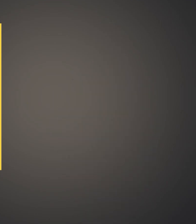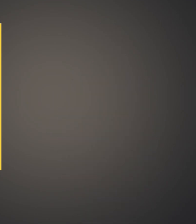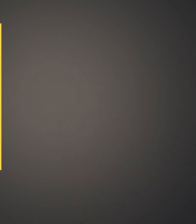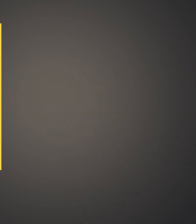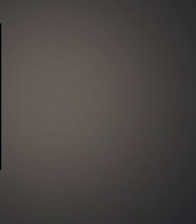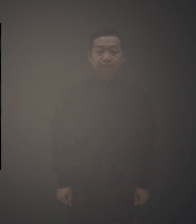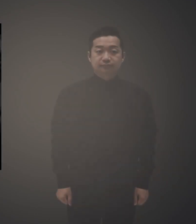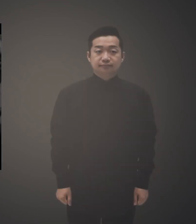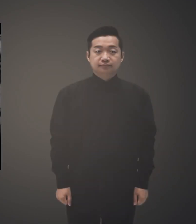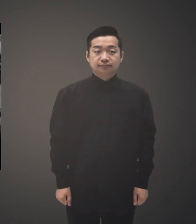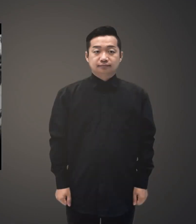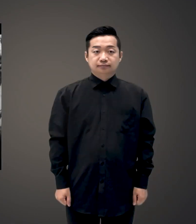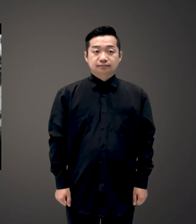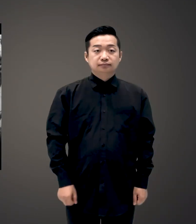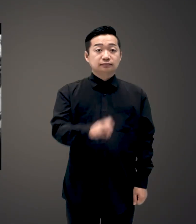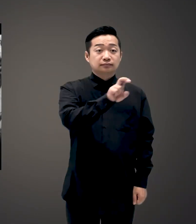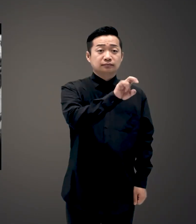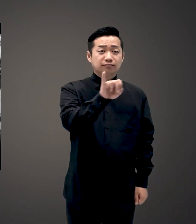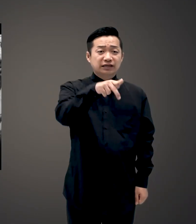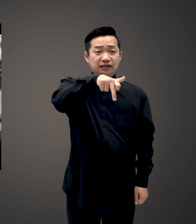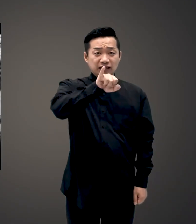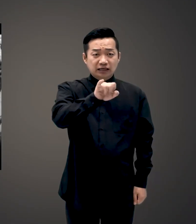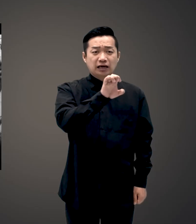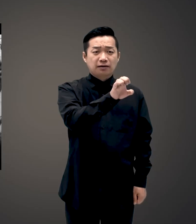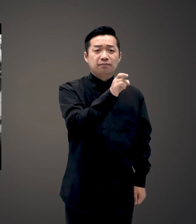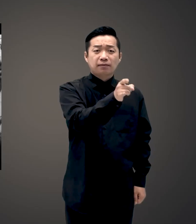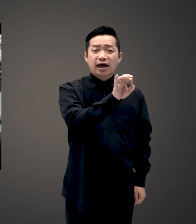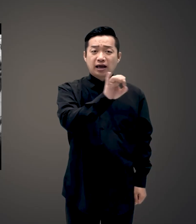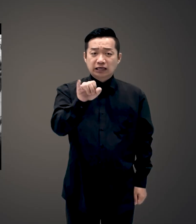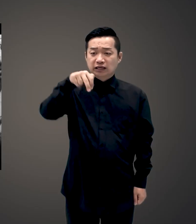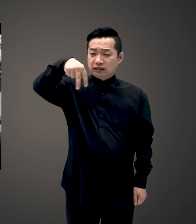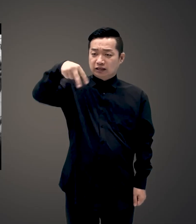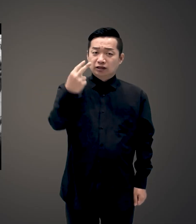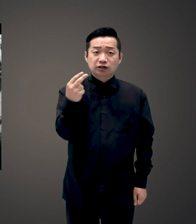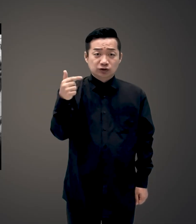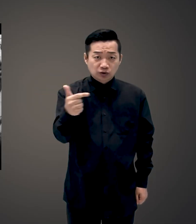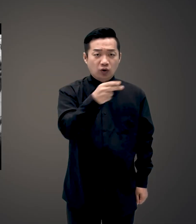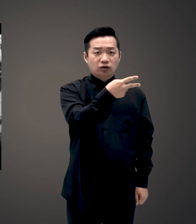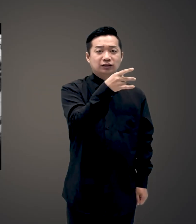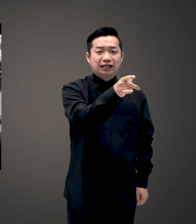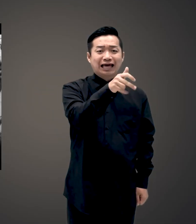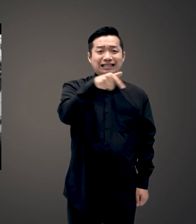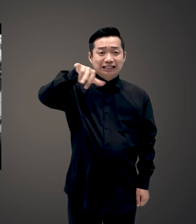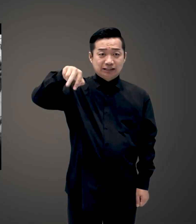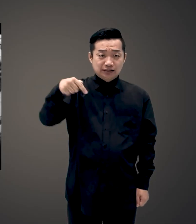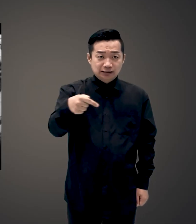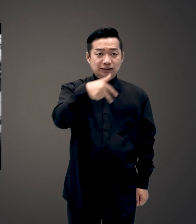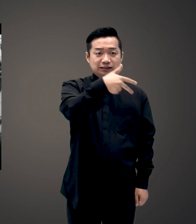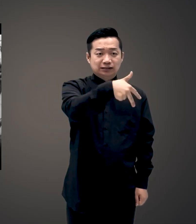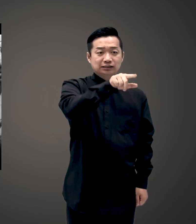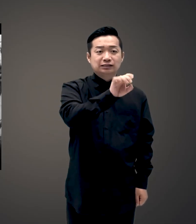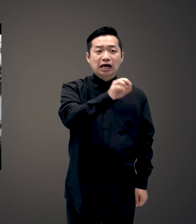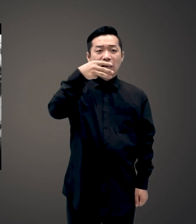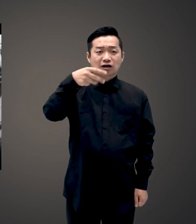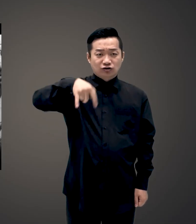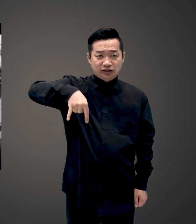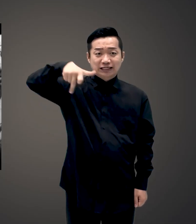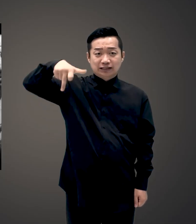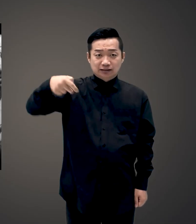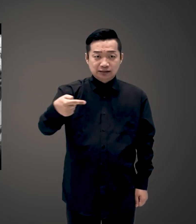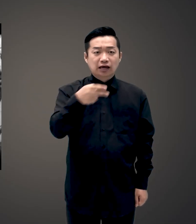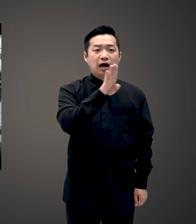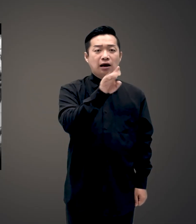꽃은 물론 녹색으로 뒤덮인 들판이나 산은 어딘가 모르게 사람들로부터 안정감이 들기도 하죠.